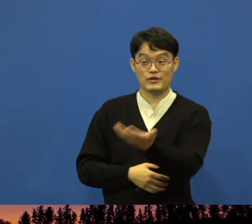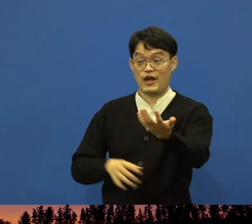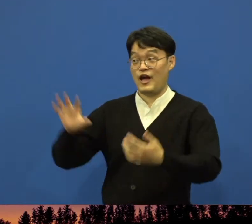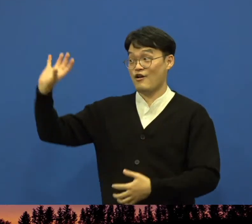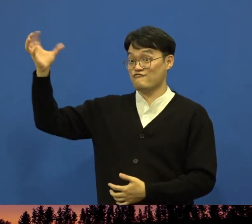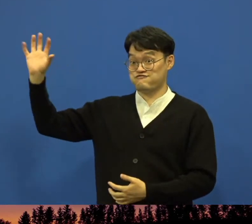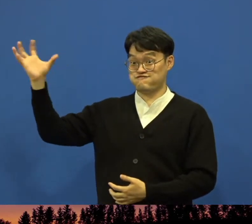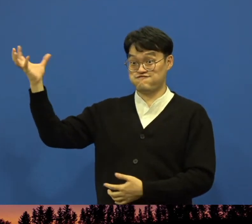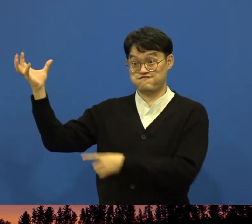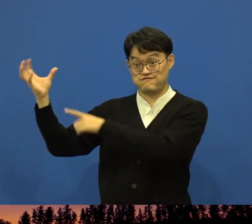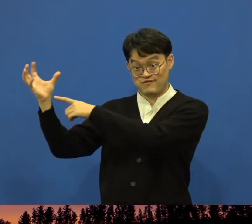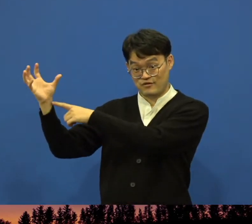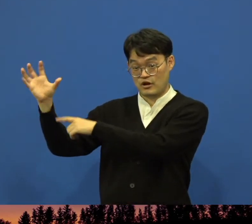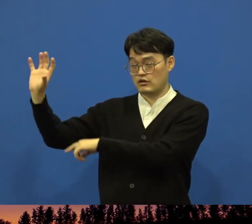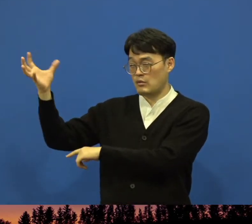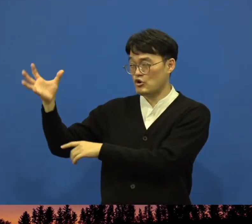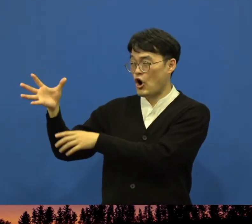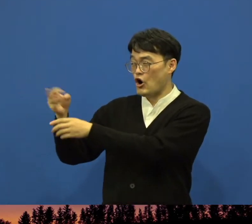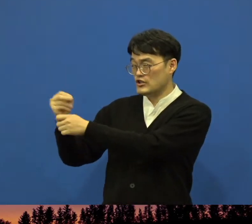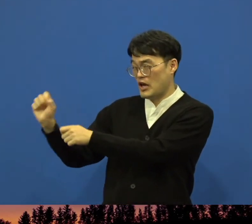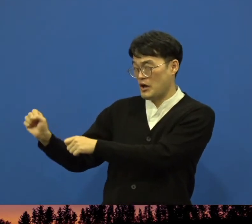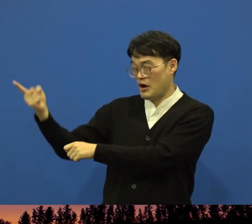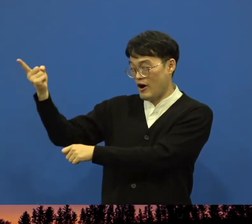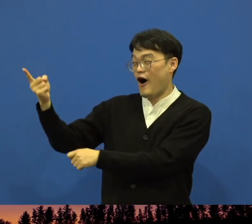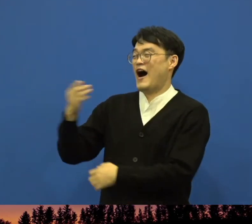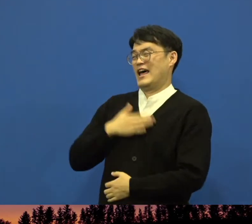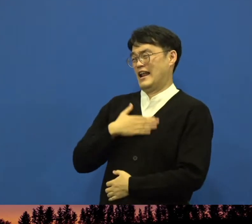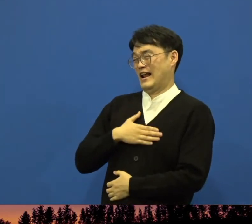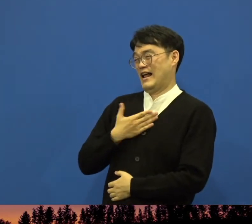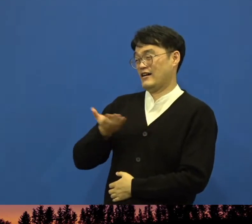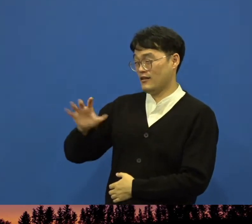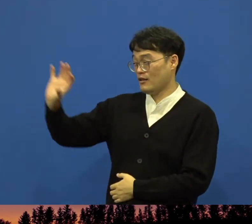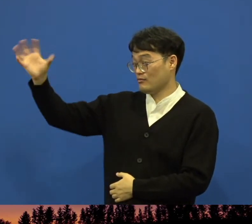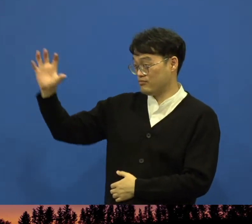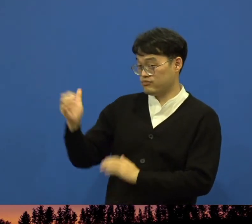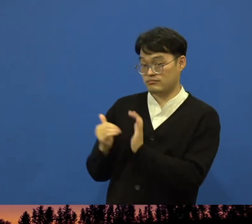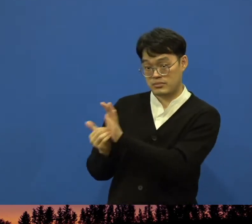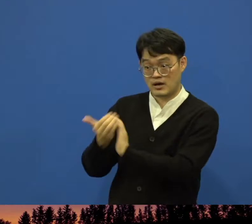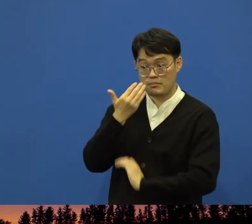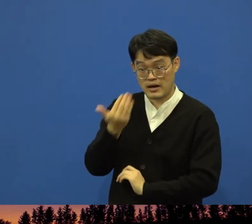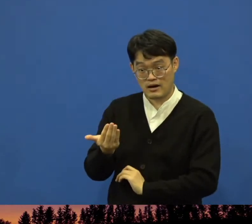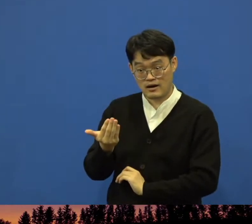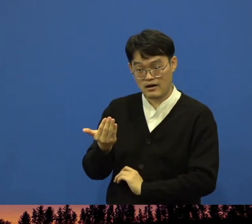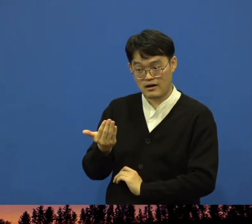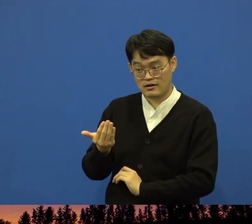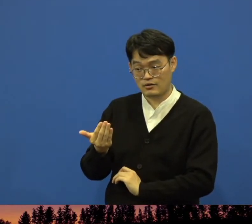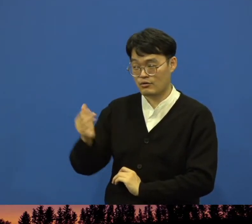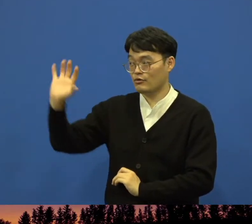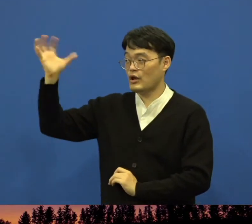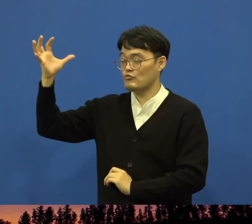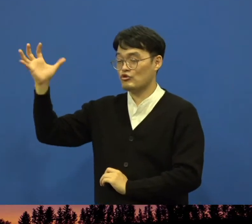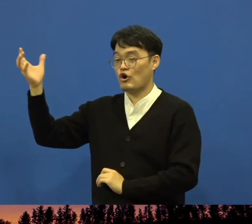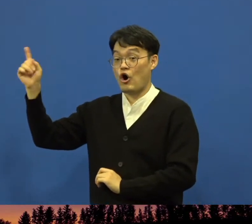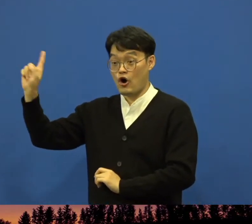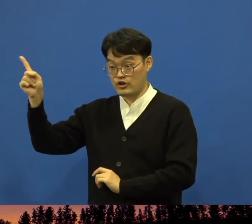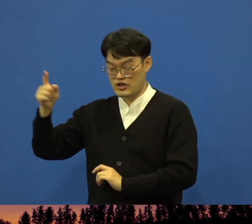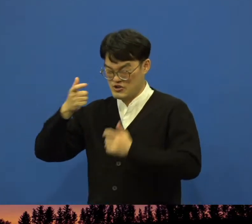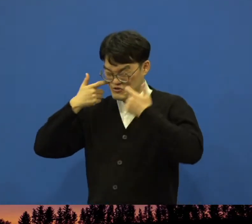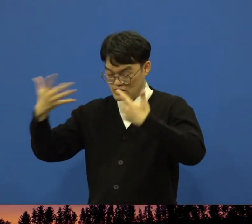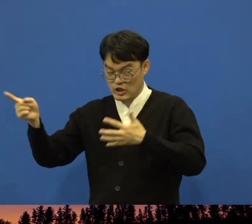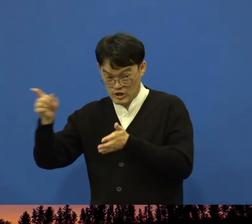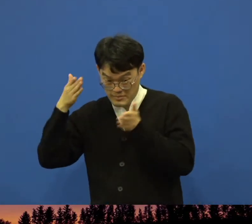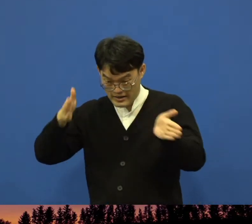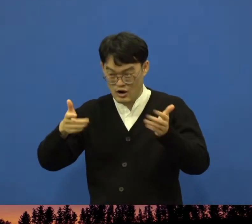예견은 하지만 태풍은 못 막잖아요. 그리고 태풍이 어디로 갈지 그것도 잘 몰라. 대충은 진단하지만.